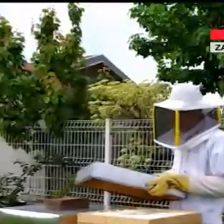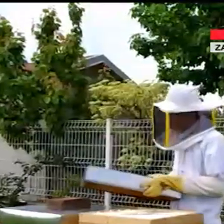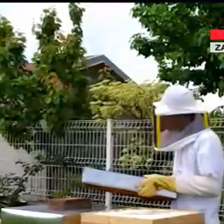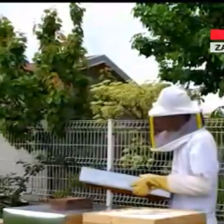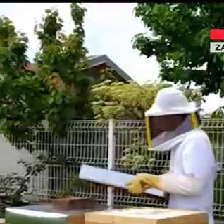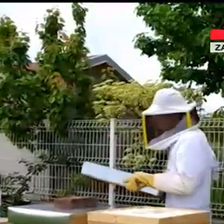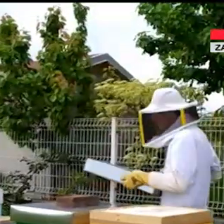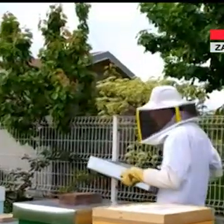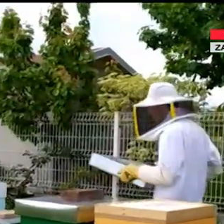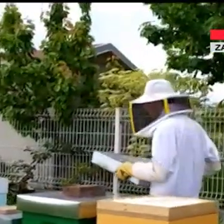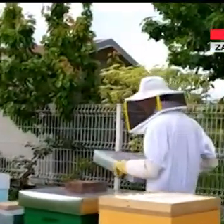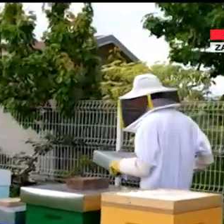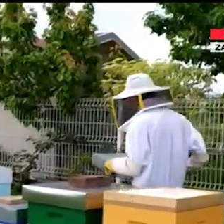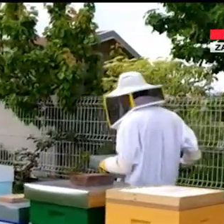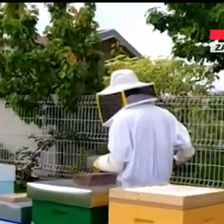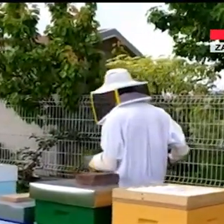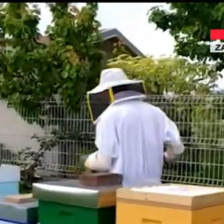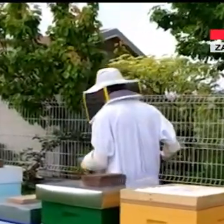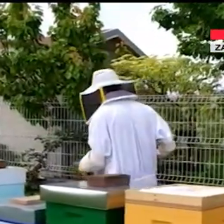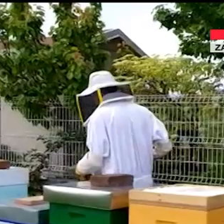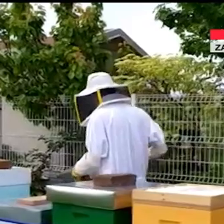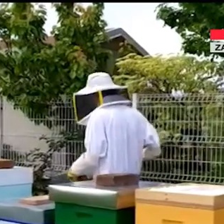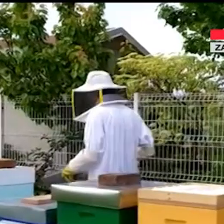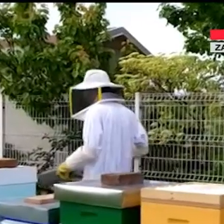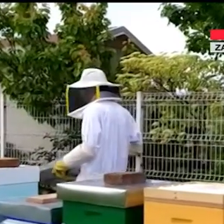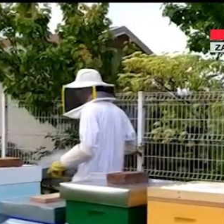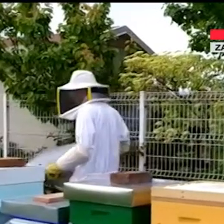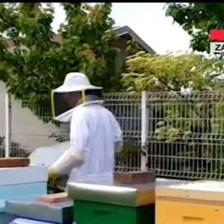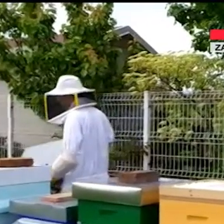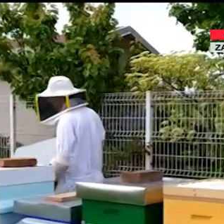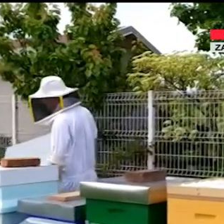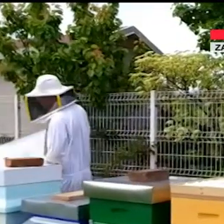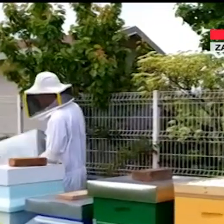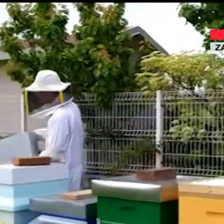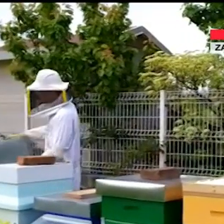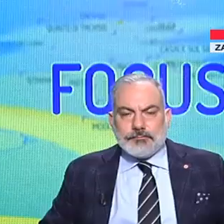è un dono prezioso che fai ad ognuno di noi.